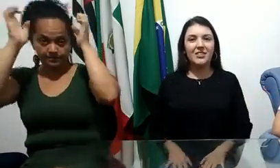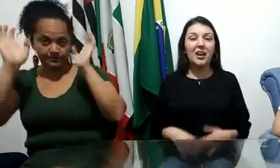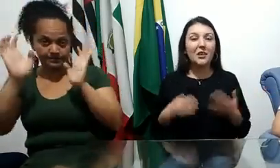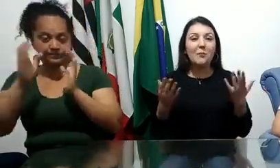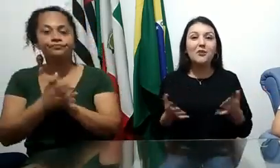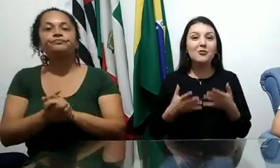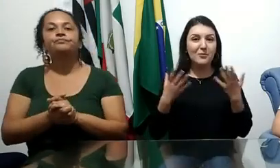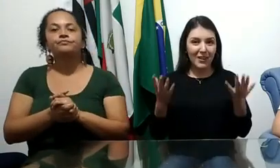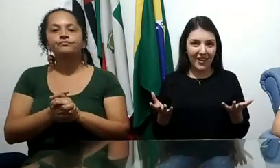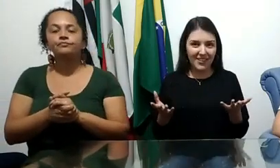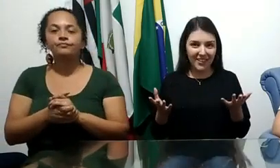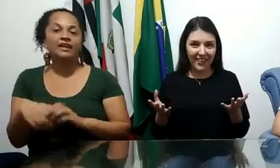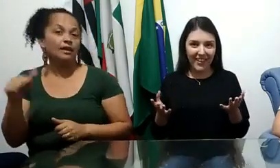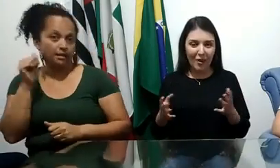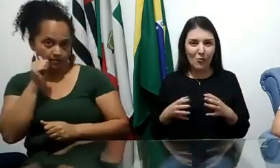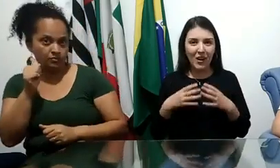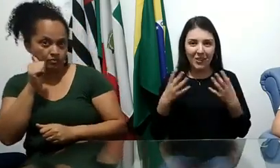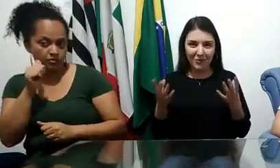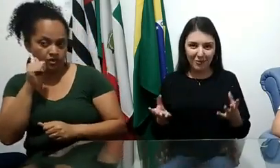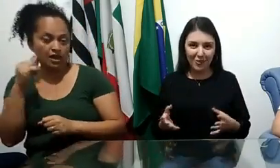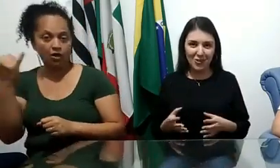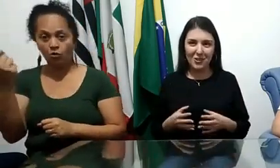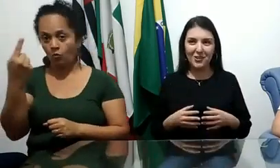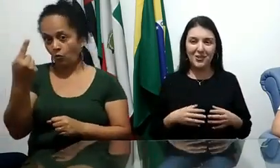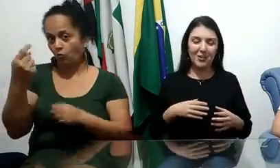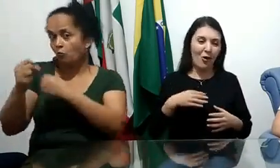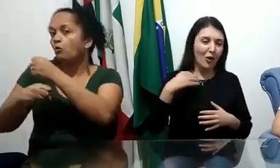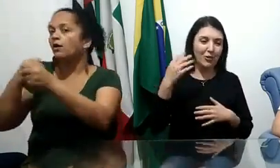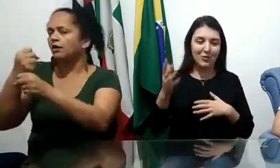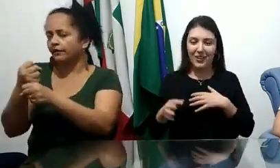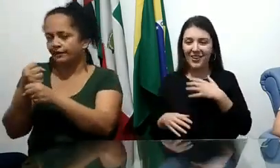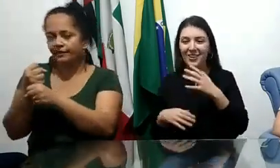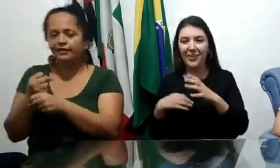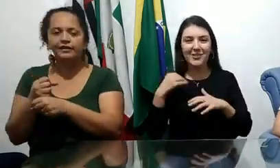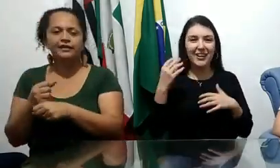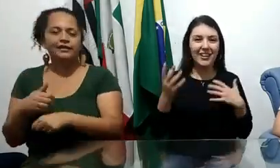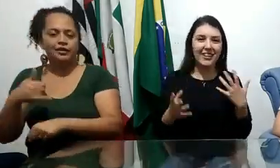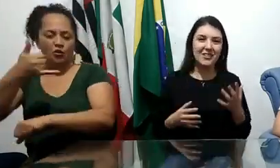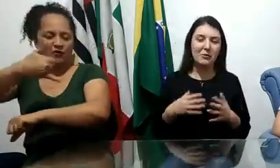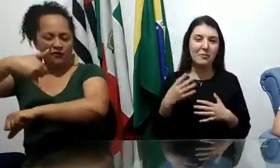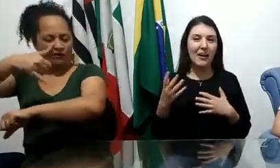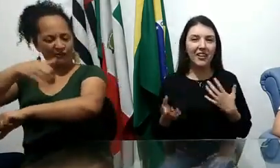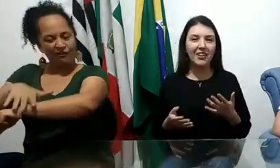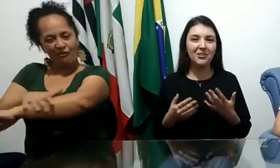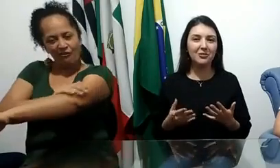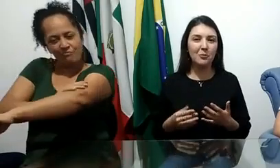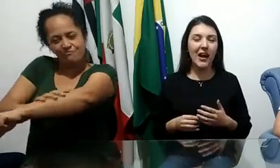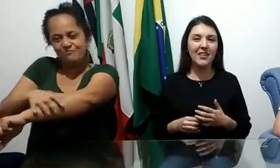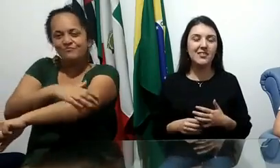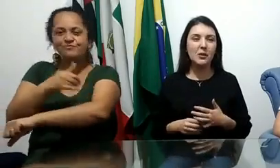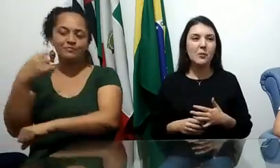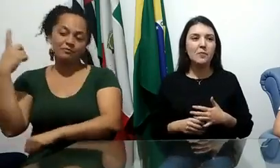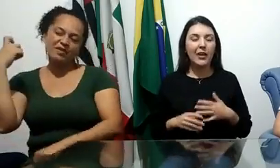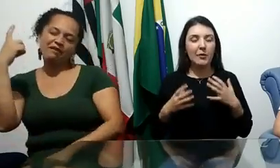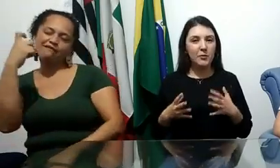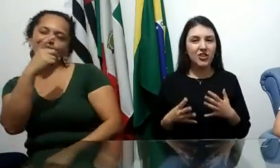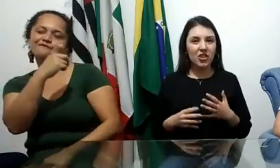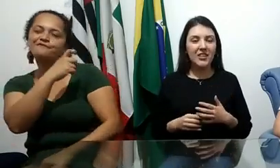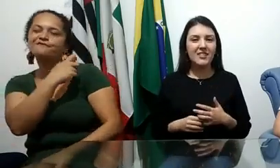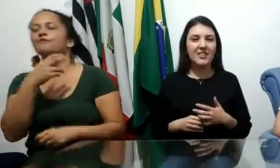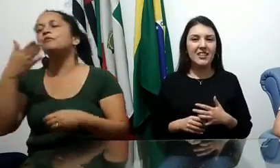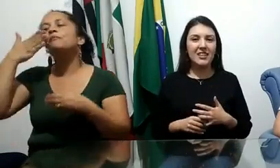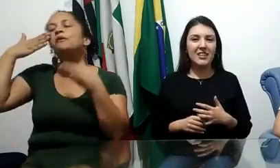nesse tratamento de beleza, né? É um ano de óleos aqui, óleos dali, se preparando e tudo mais. A